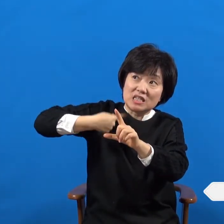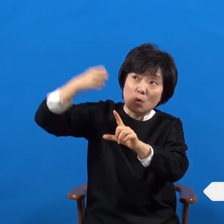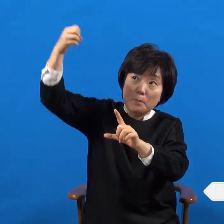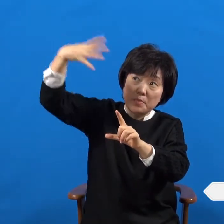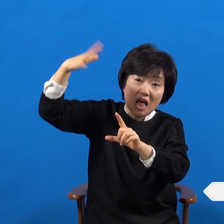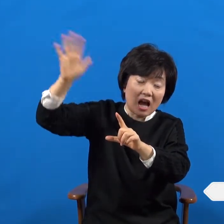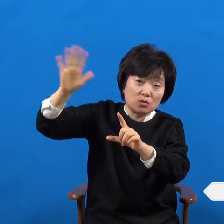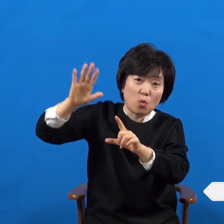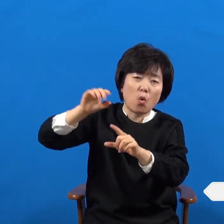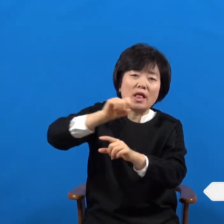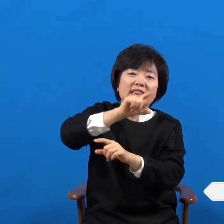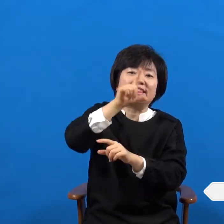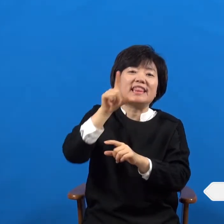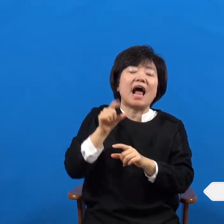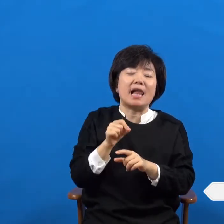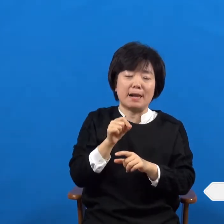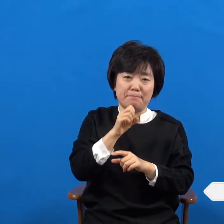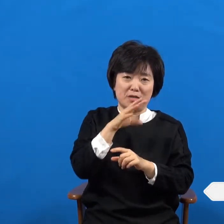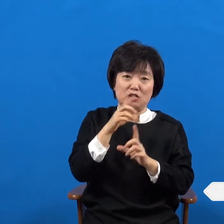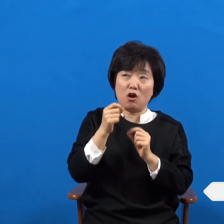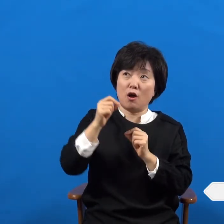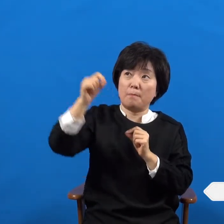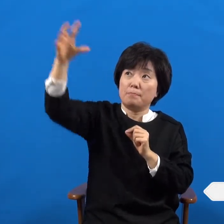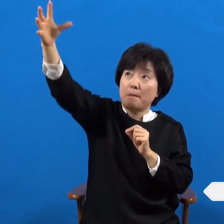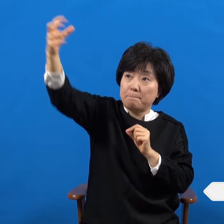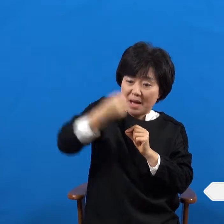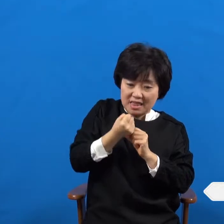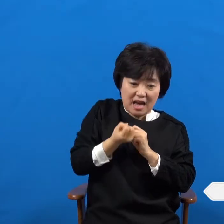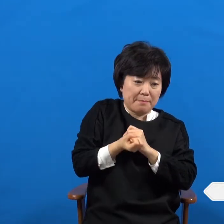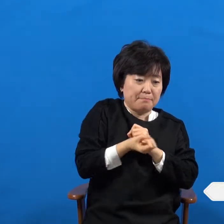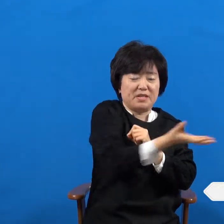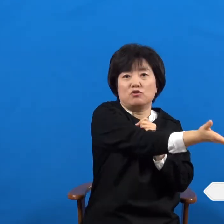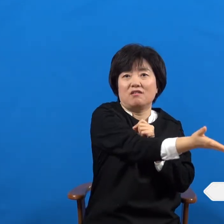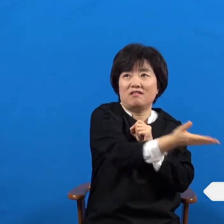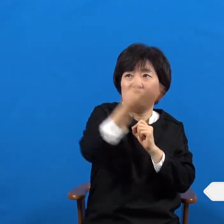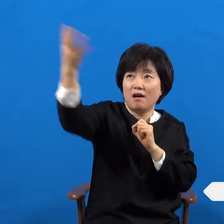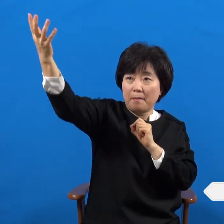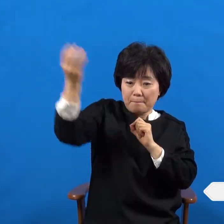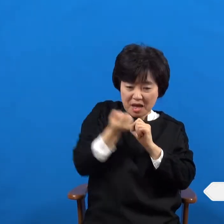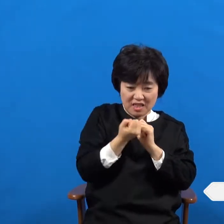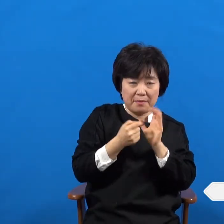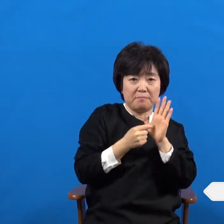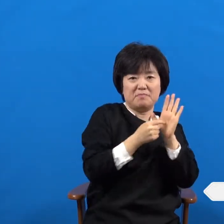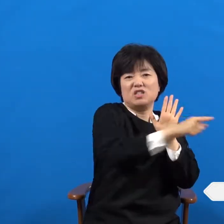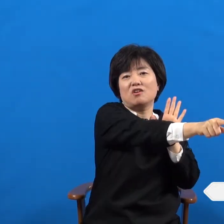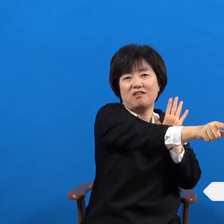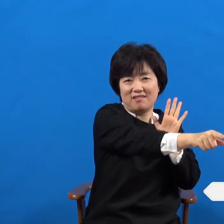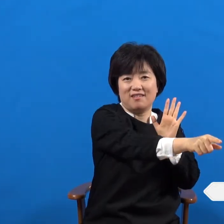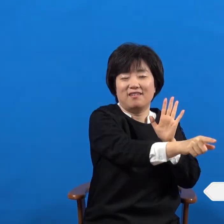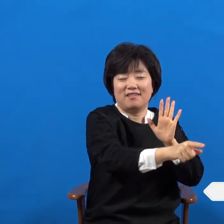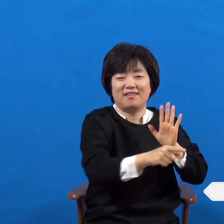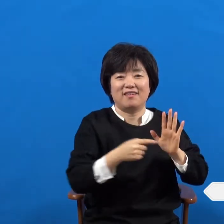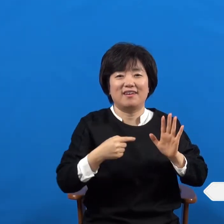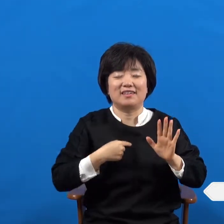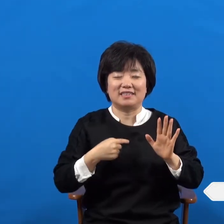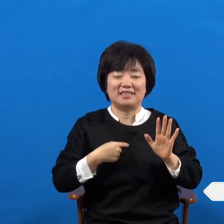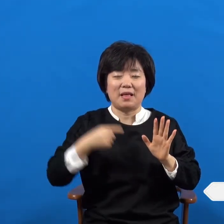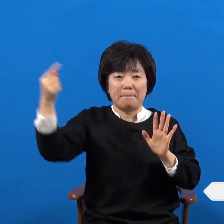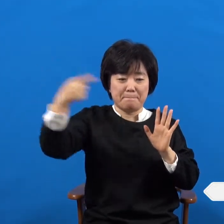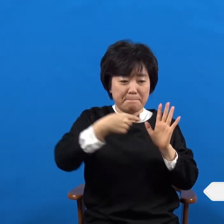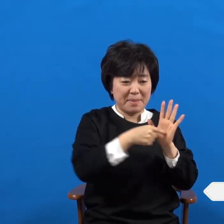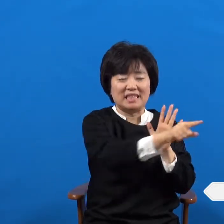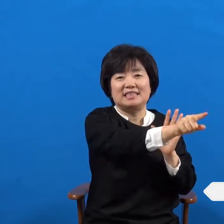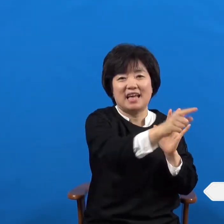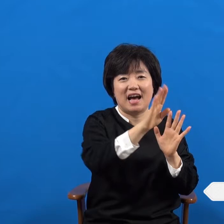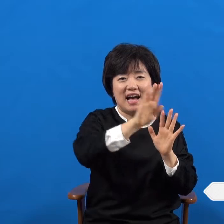참빛을 받아 반사해서 빛나는 빛이다 라고 이야기합니다. 오늘 성경은